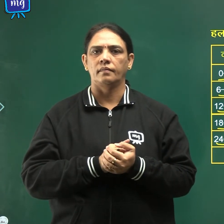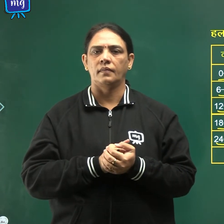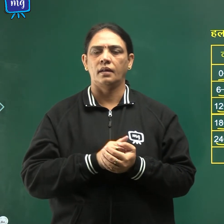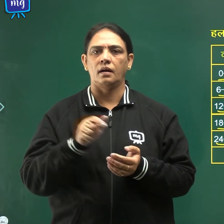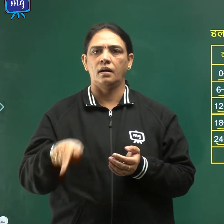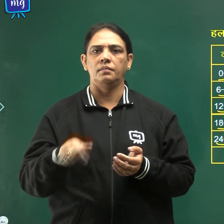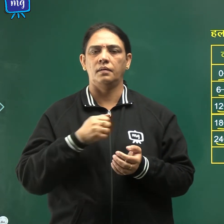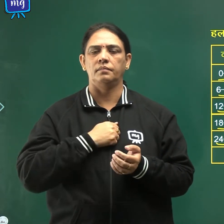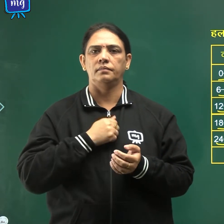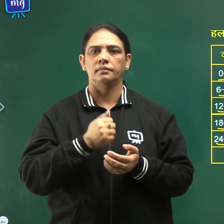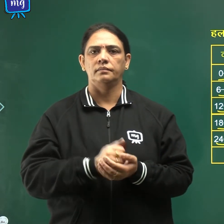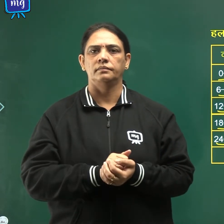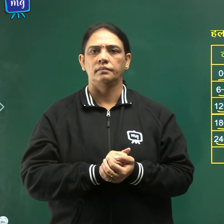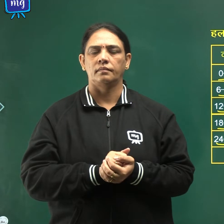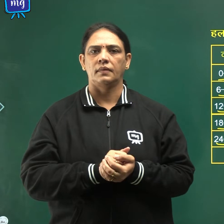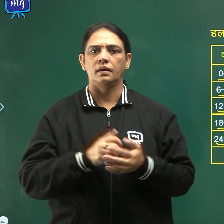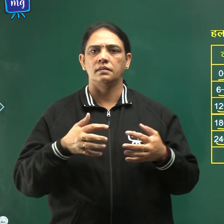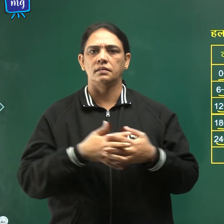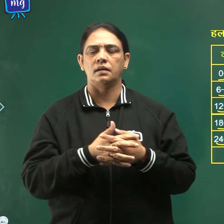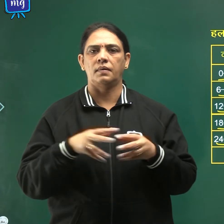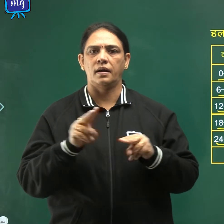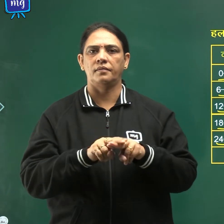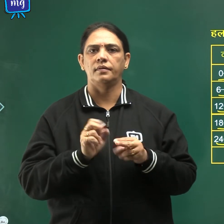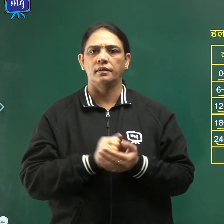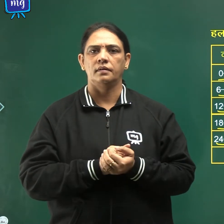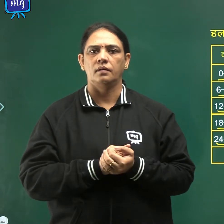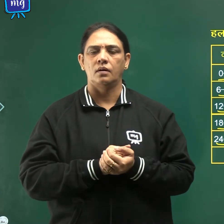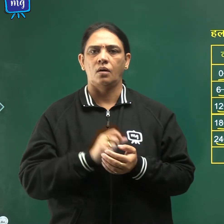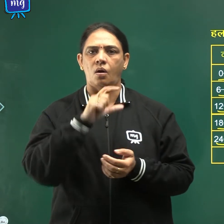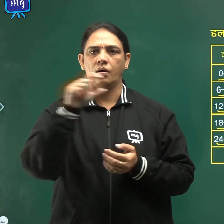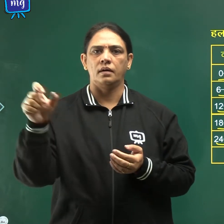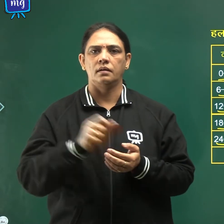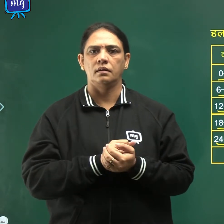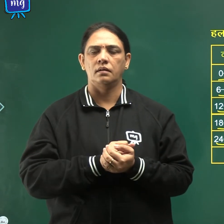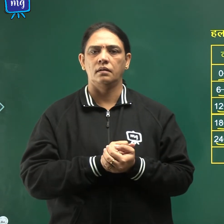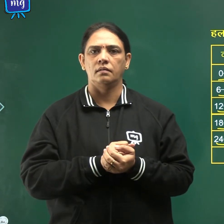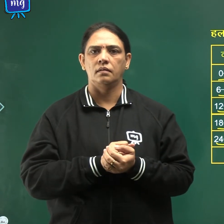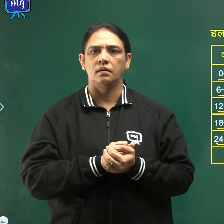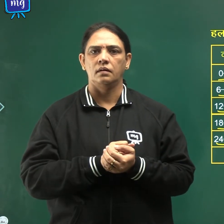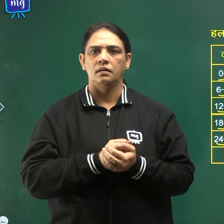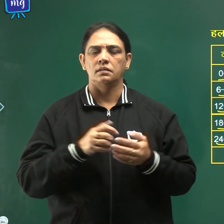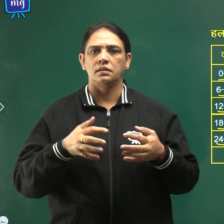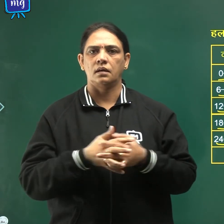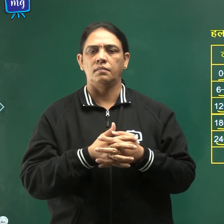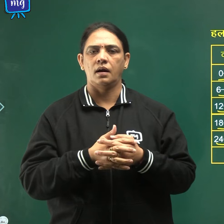अब हम सिग्मा एफ और सिग्मा एफ गुणा